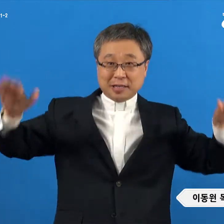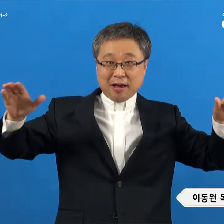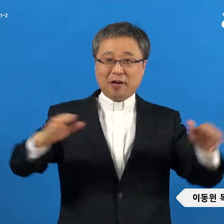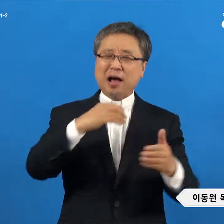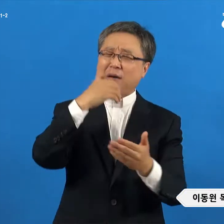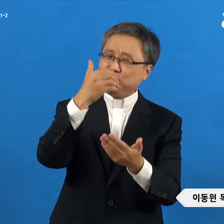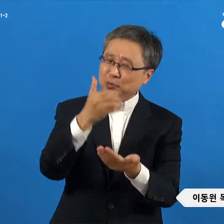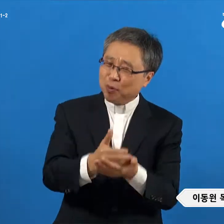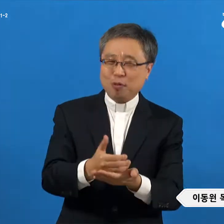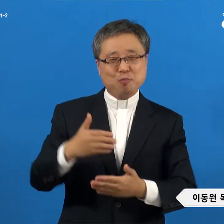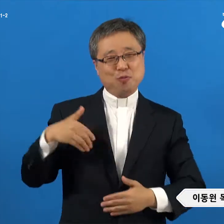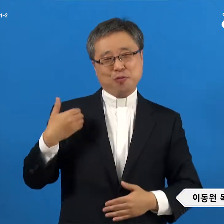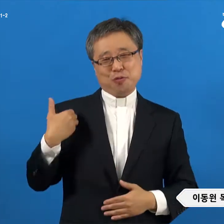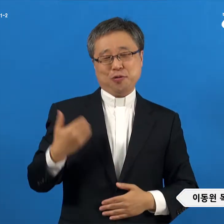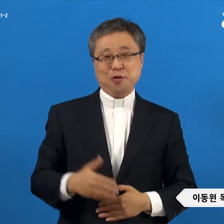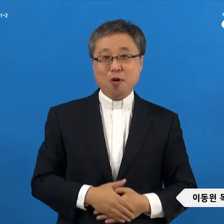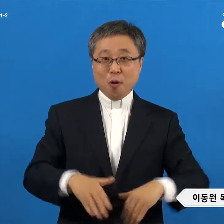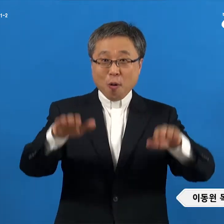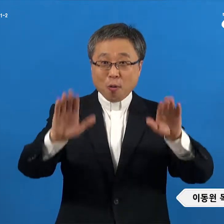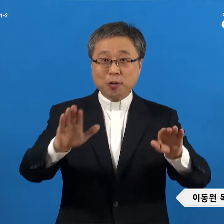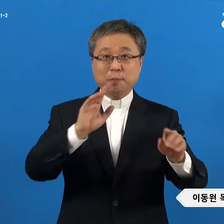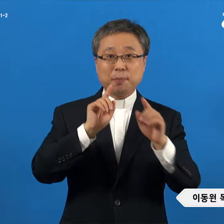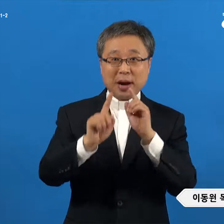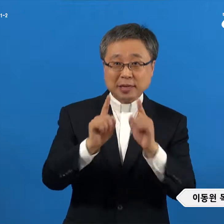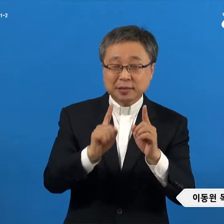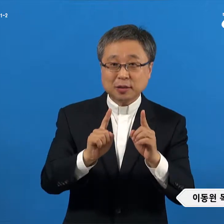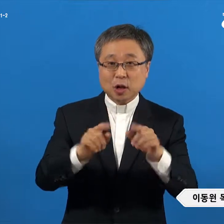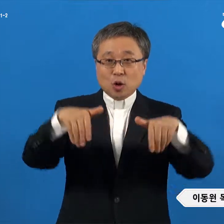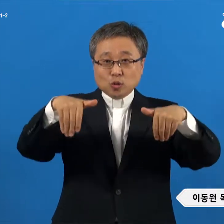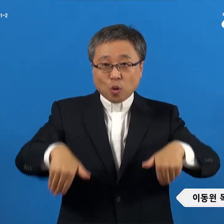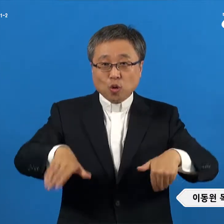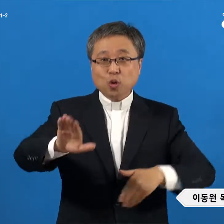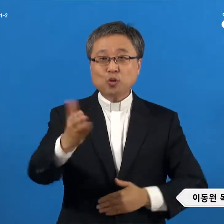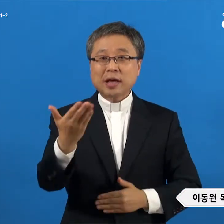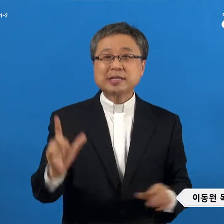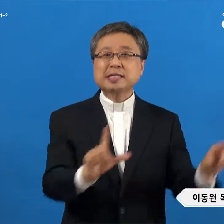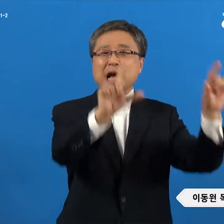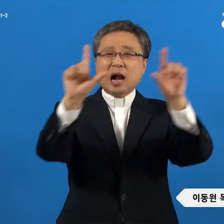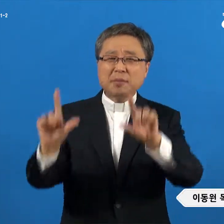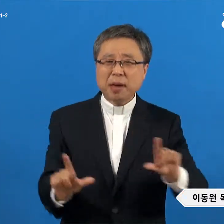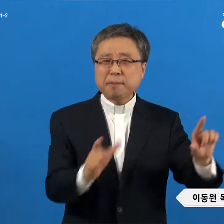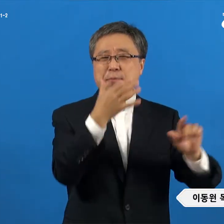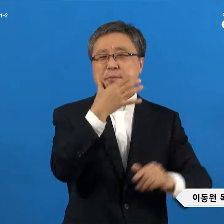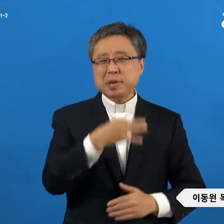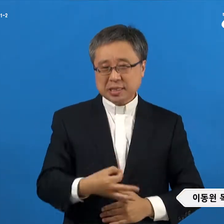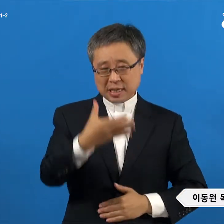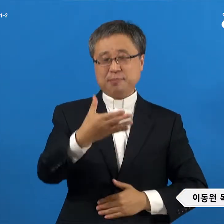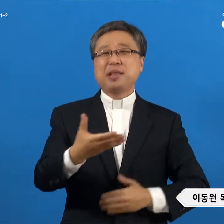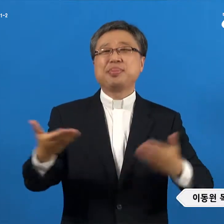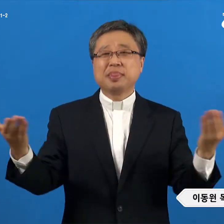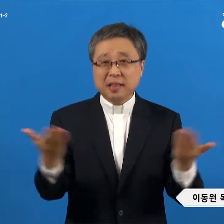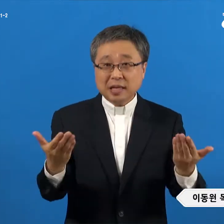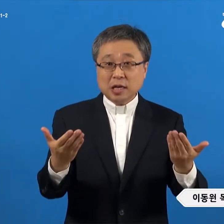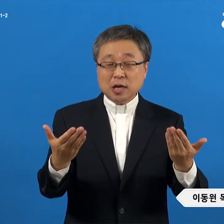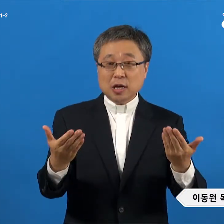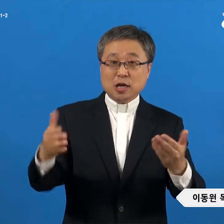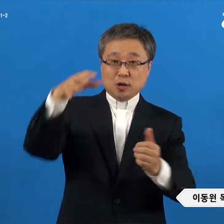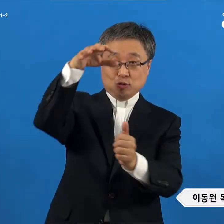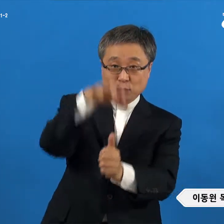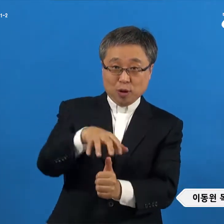것입니다. 오늘 본문은 노예된 삶의 비극, 그러나 이 속박에서부터 자유를 얻는